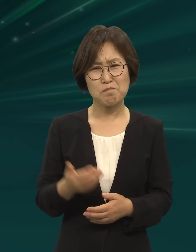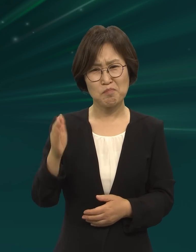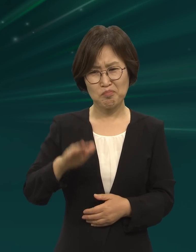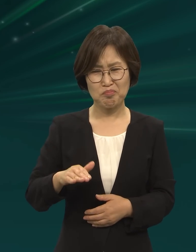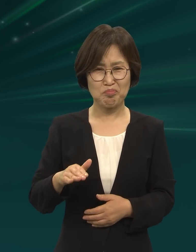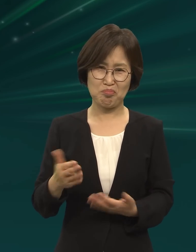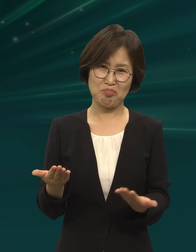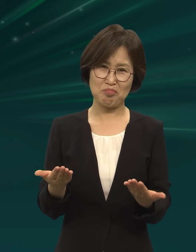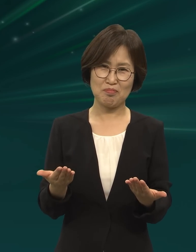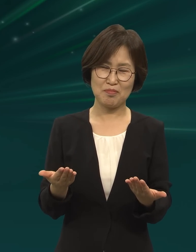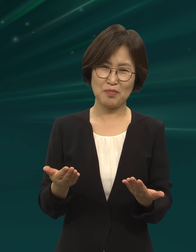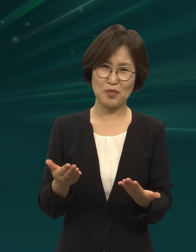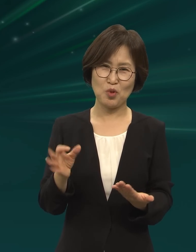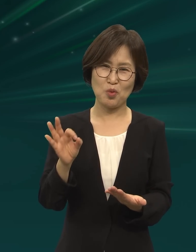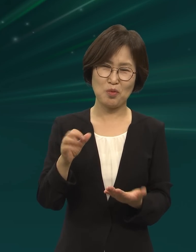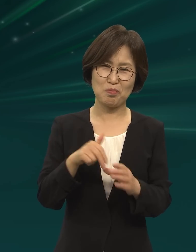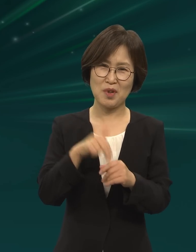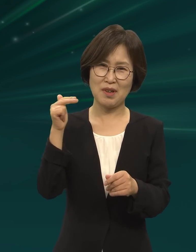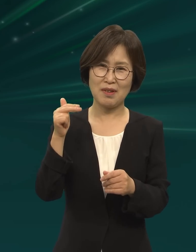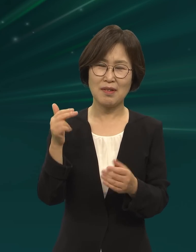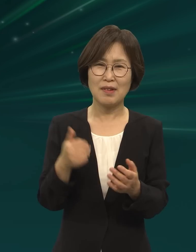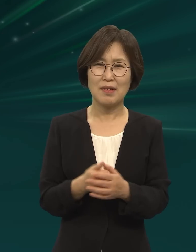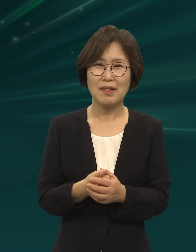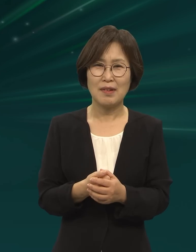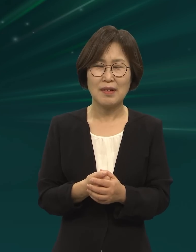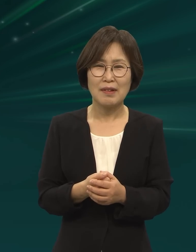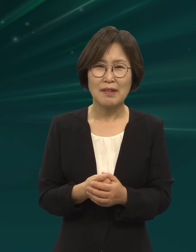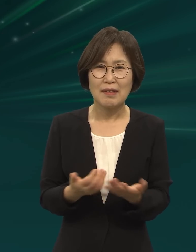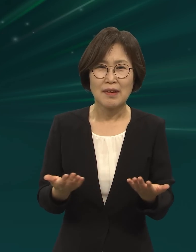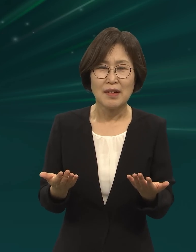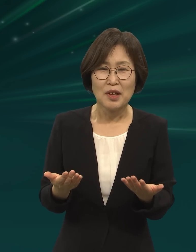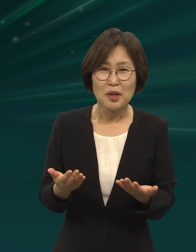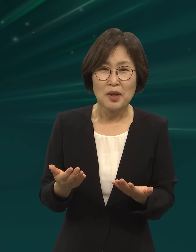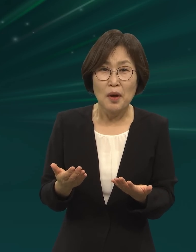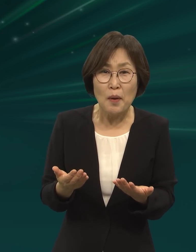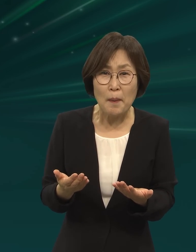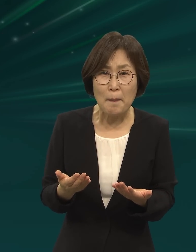없었습니다. 저는 한국에 너무 큰 돈을 가지고 왔습니다.